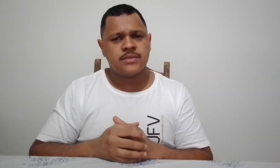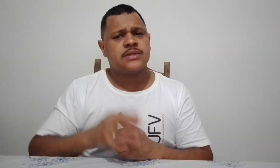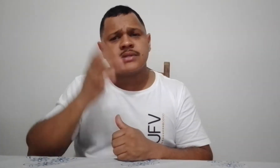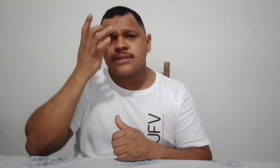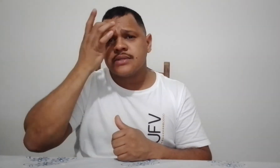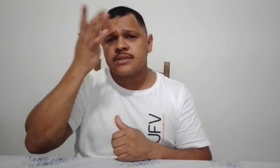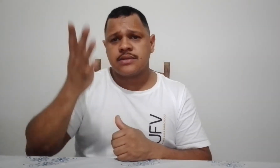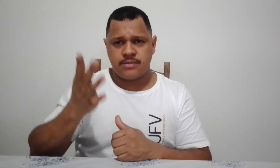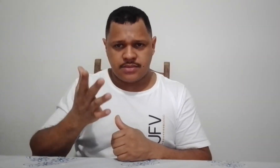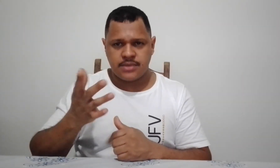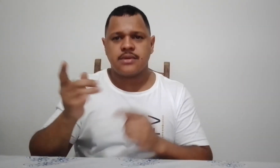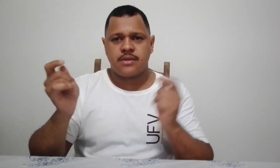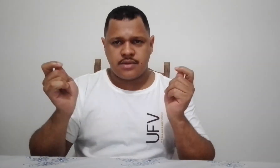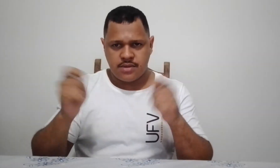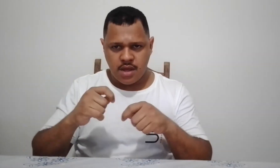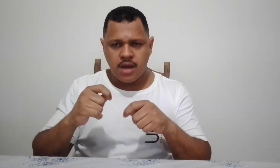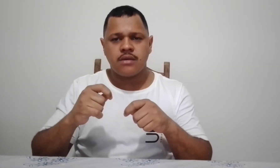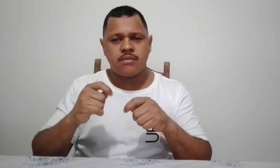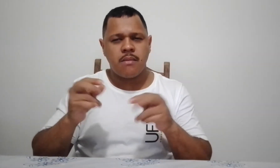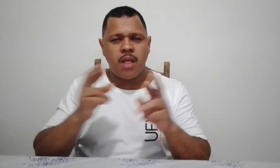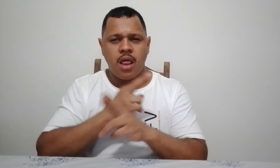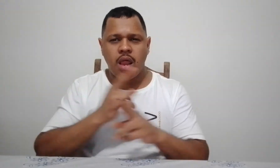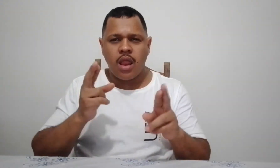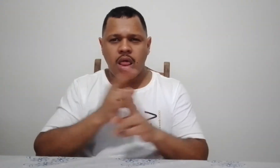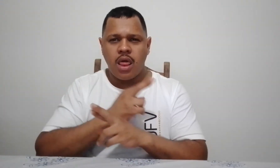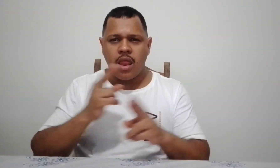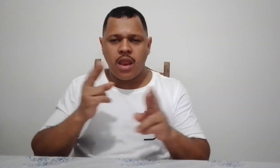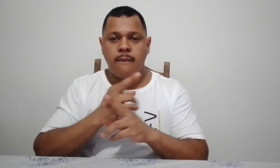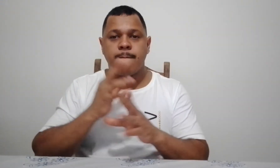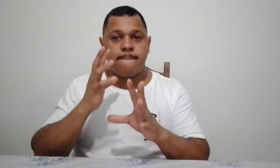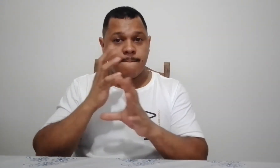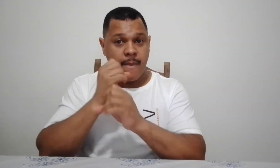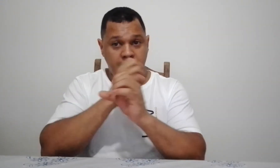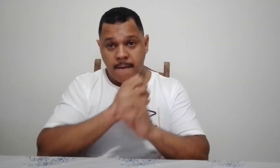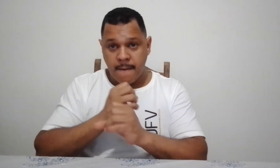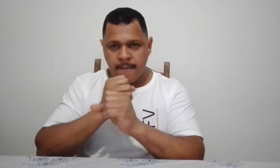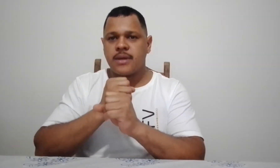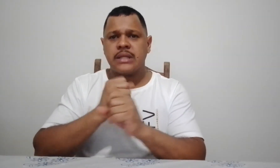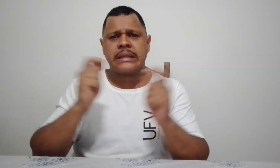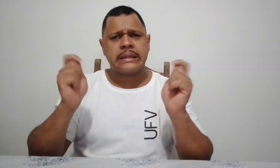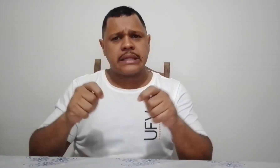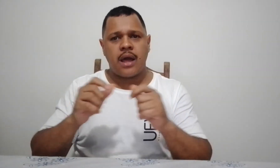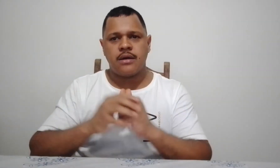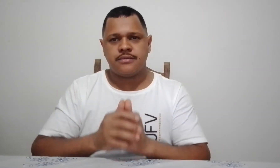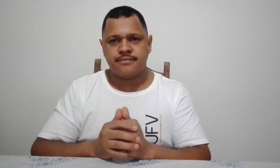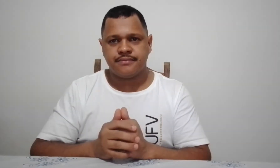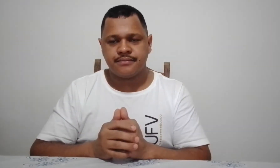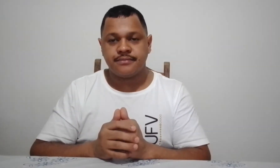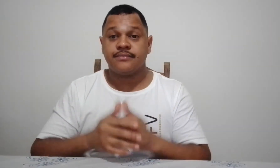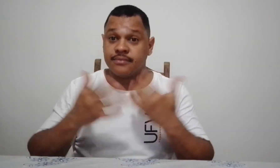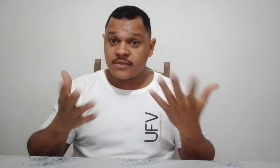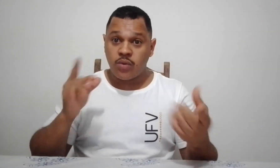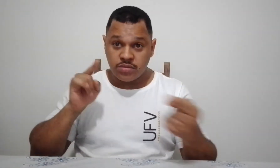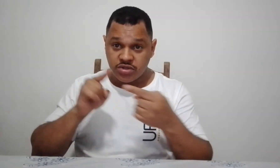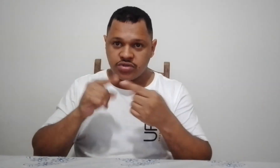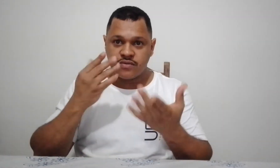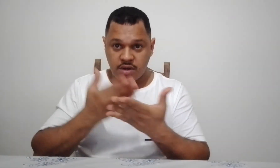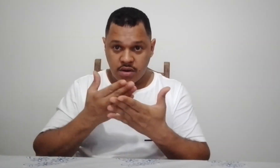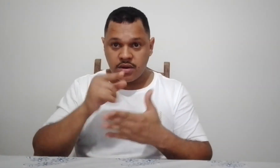simples, nós podemos fazer todas as contas com essas representações. E nós estamos tratando do mesmo valor, do